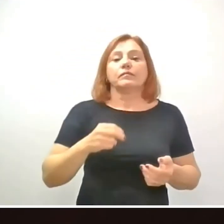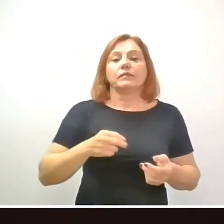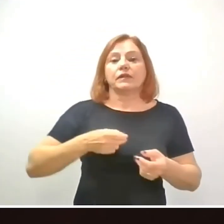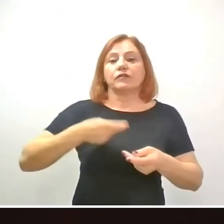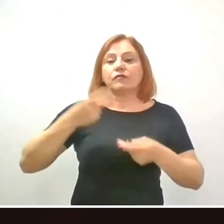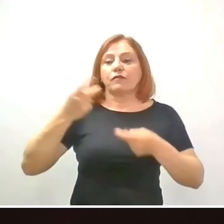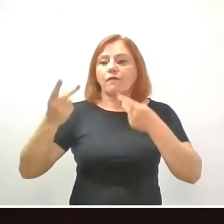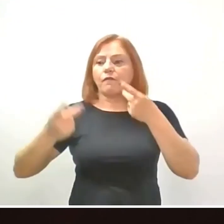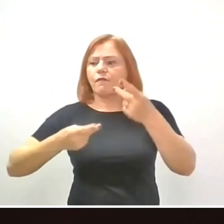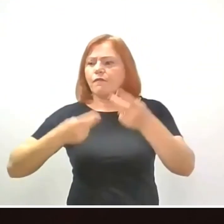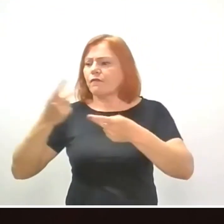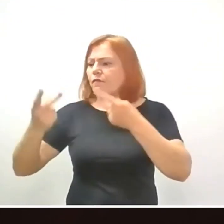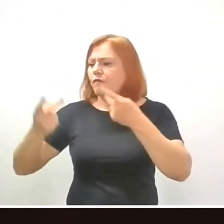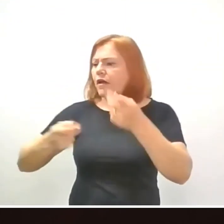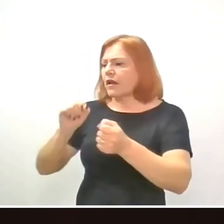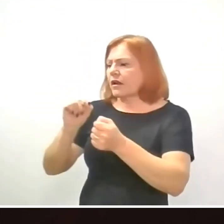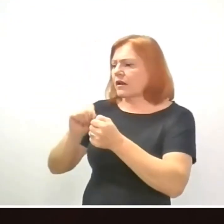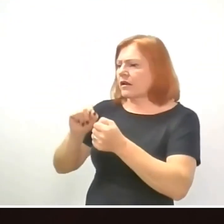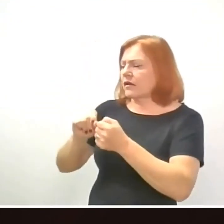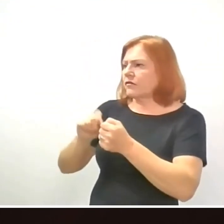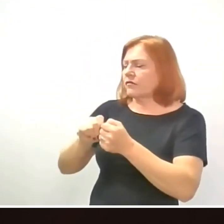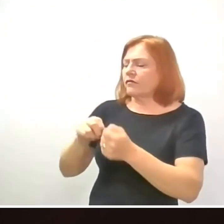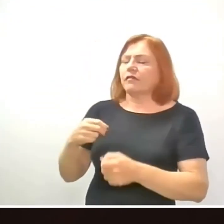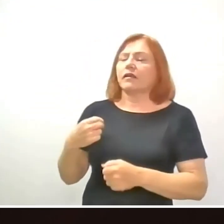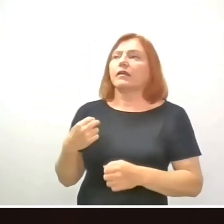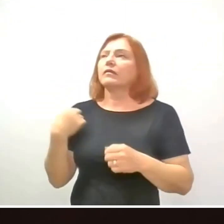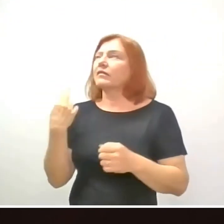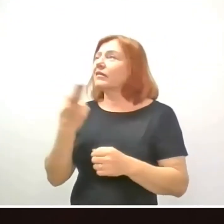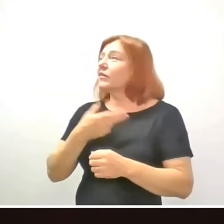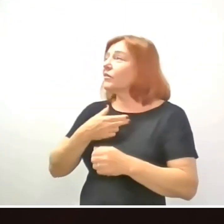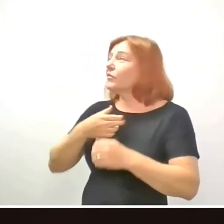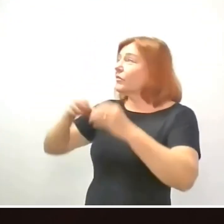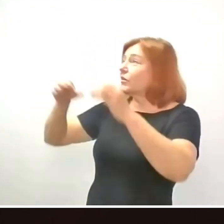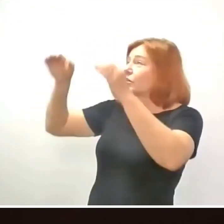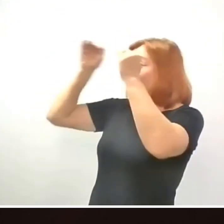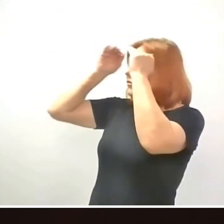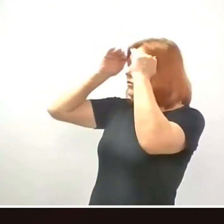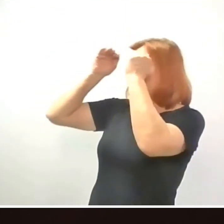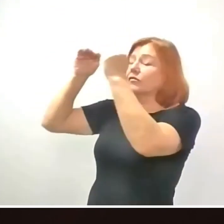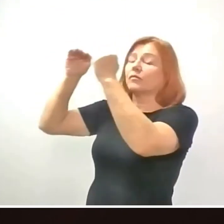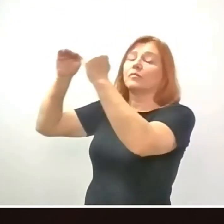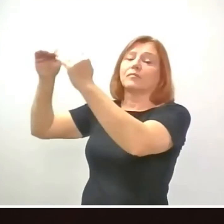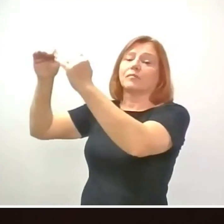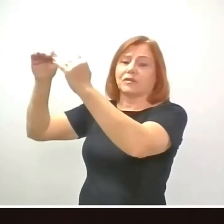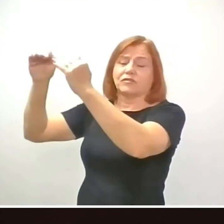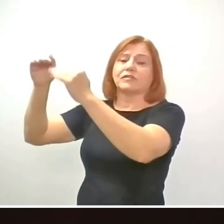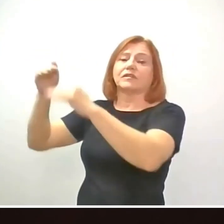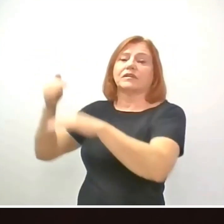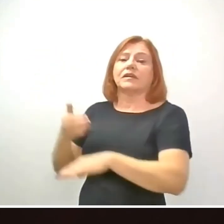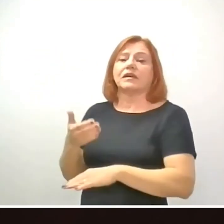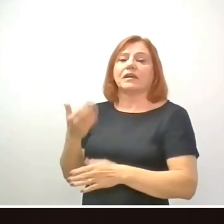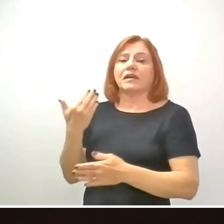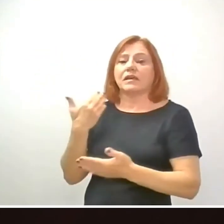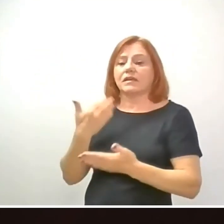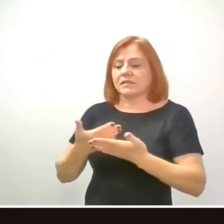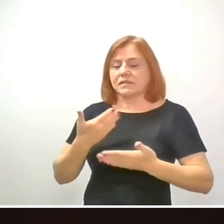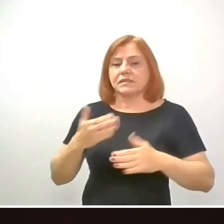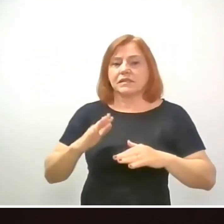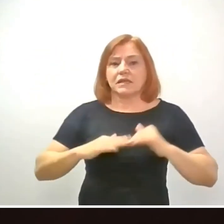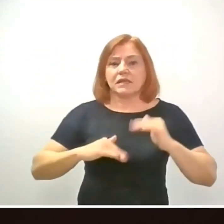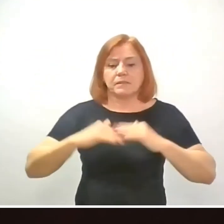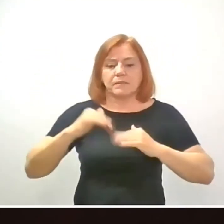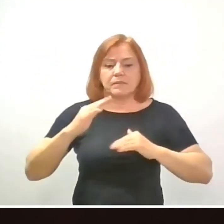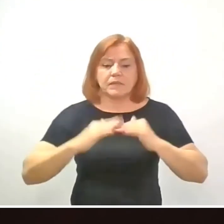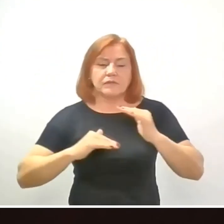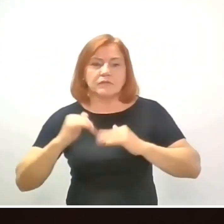e praticar essa palavra. Agora houve uma mudança, não sei se perceberam, na quarta igreja aqui. Nas 3